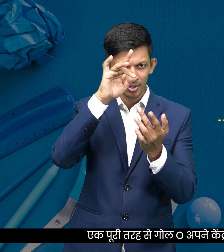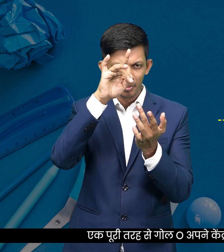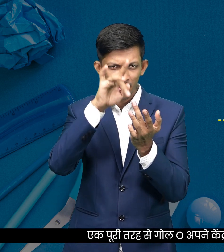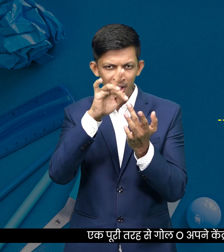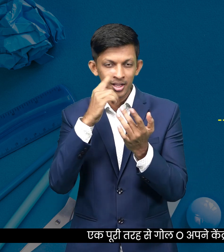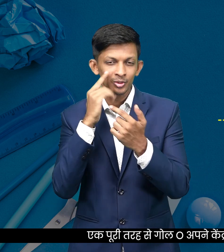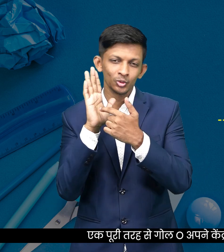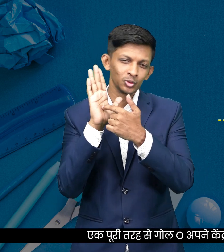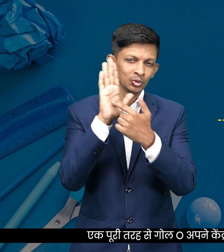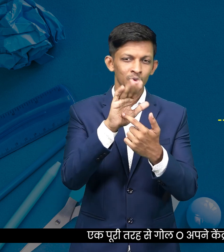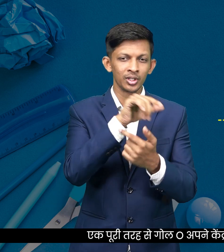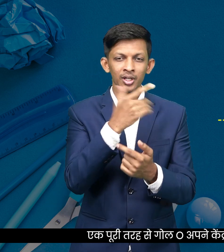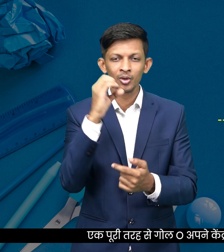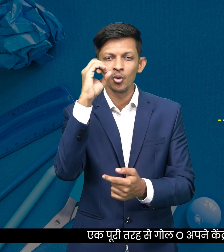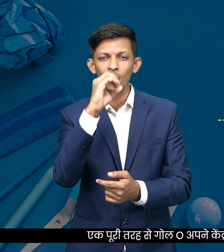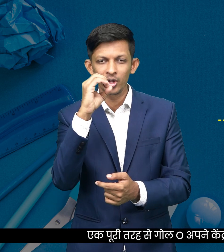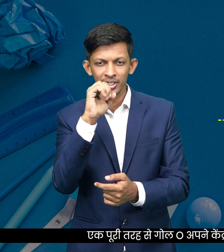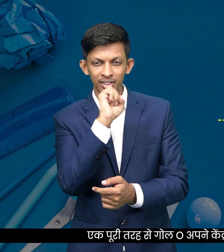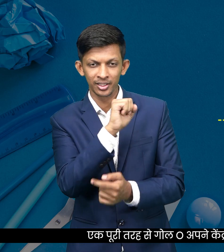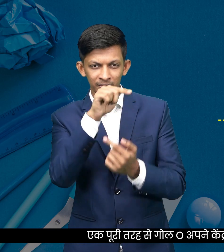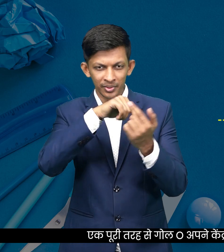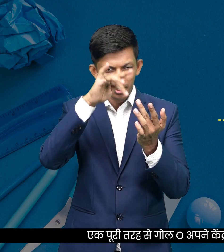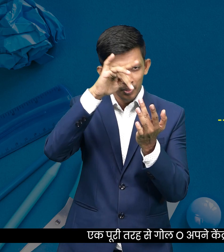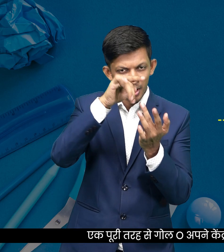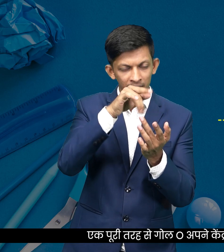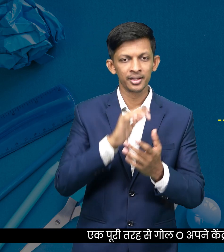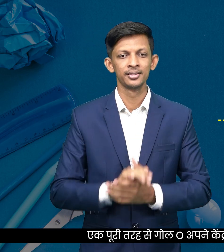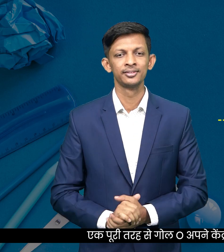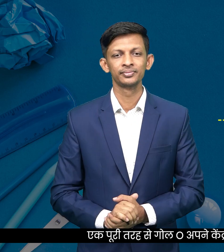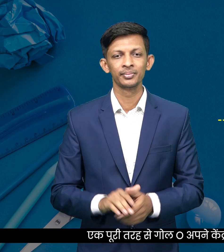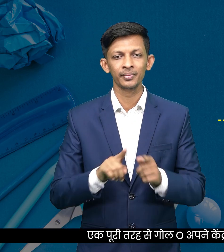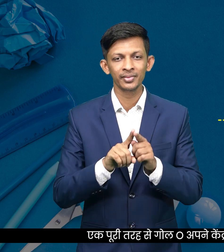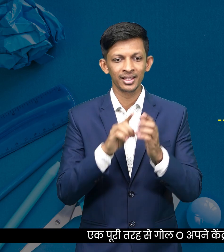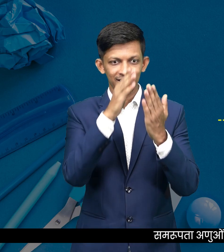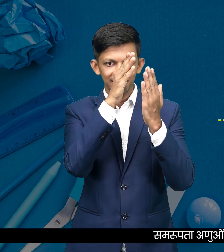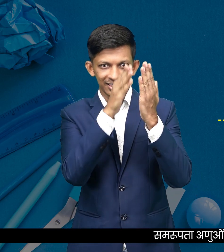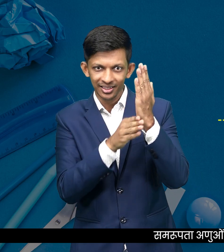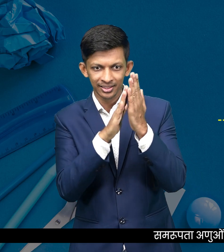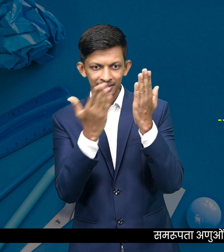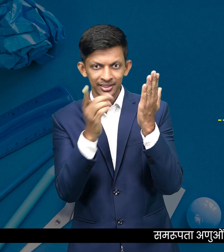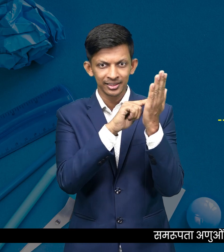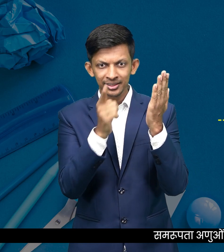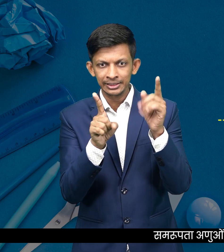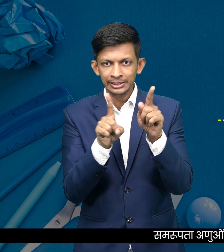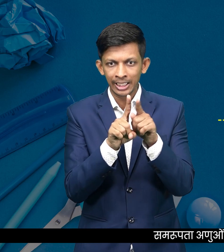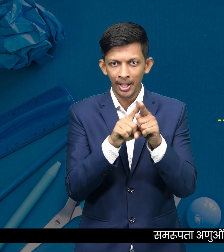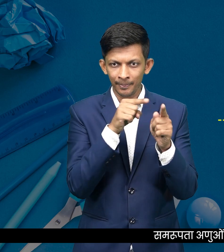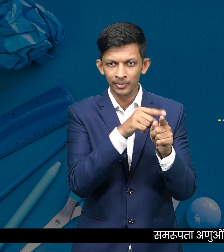गोल शून्य अपने केंद्र के चारों ओर समरूपता दिखाता है। समरूपता अणुओं की